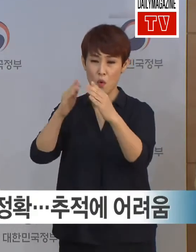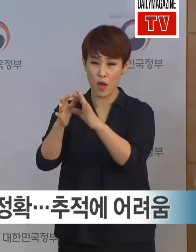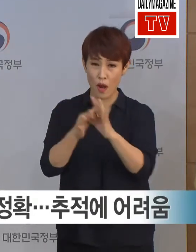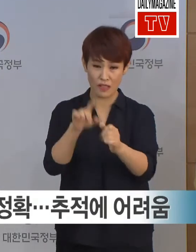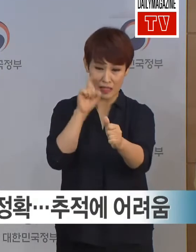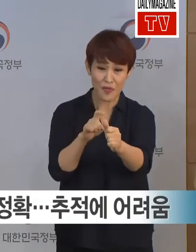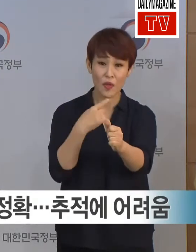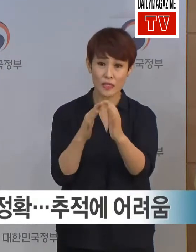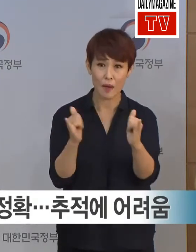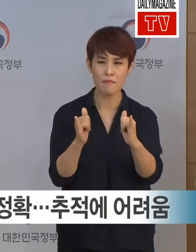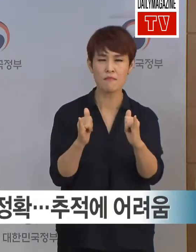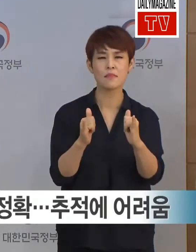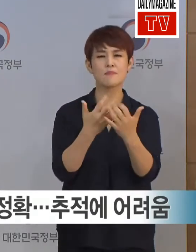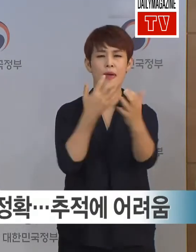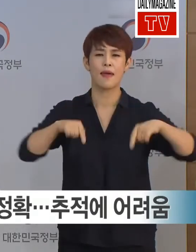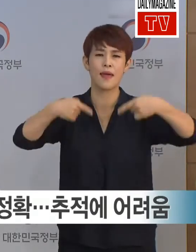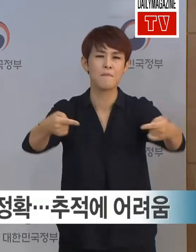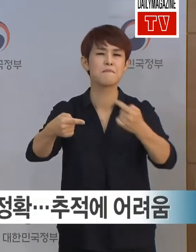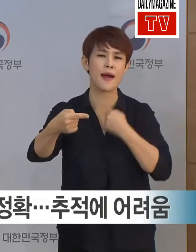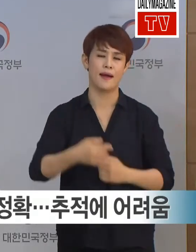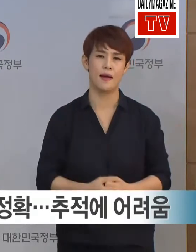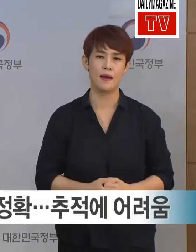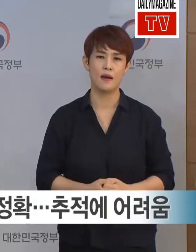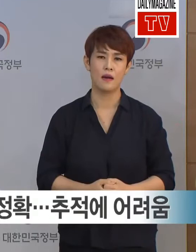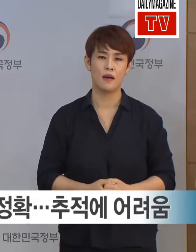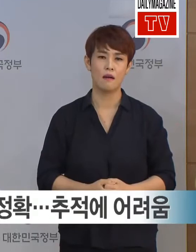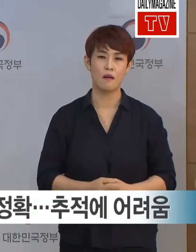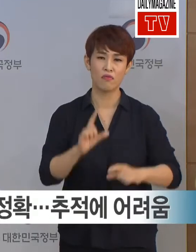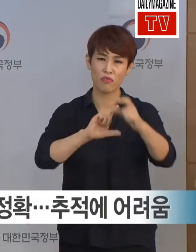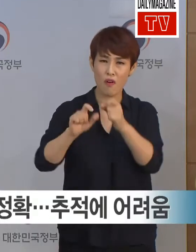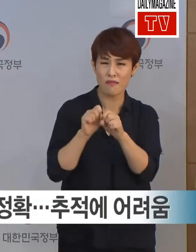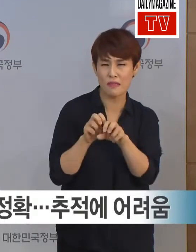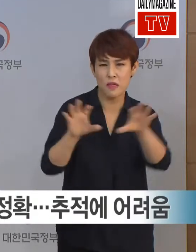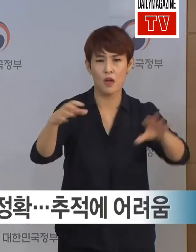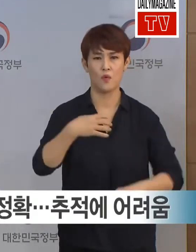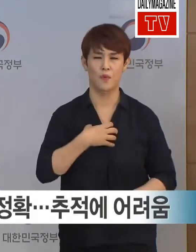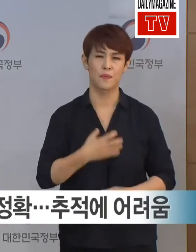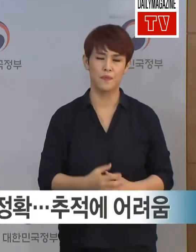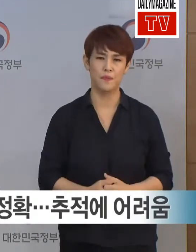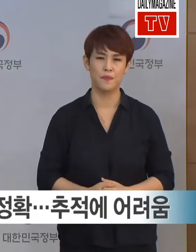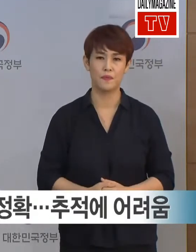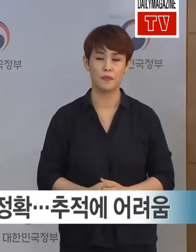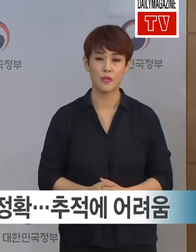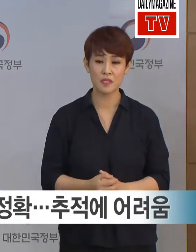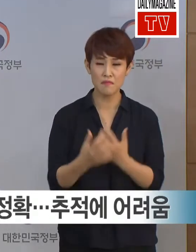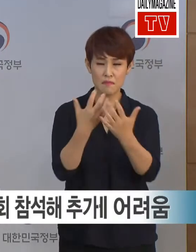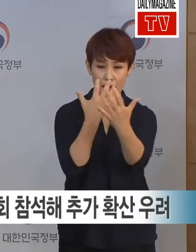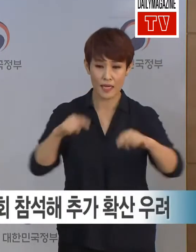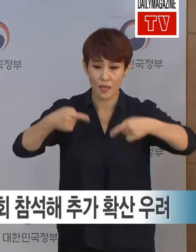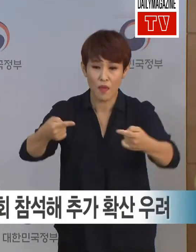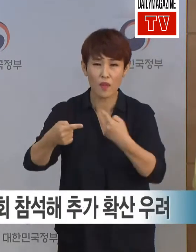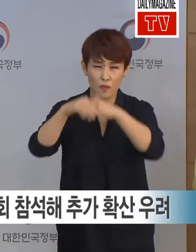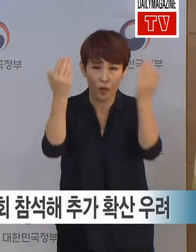확진자가 참석한 것으로 확인되어 추가적인 확산이 우려됩니다. 집회에 참석하신